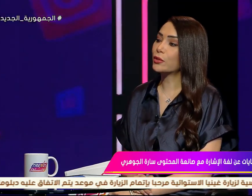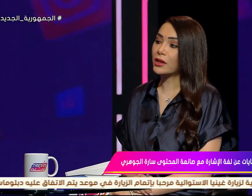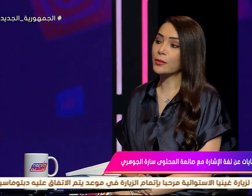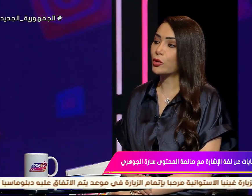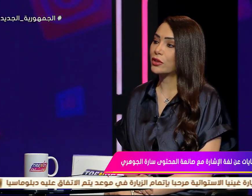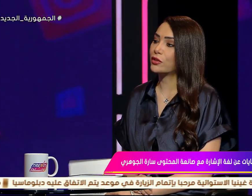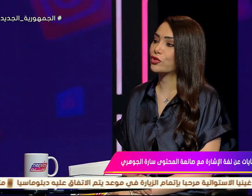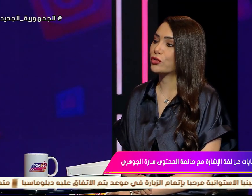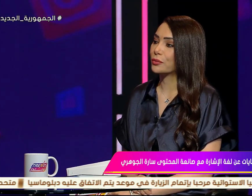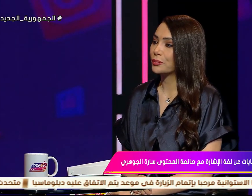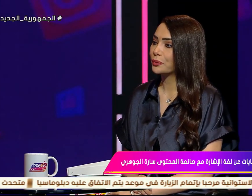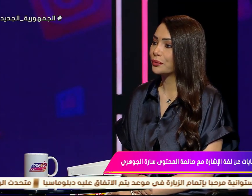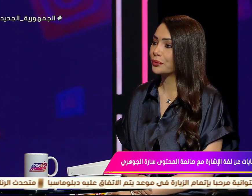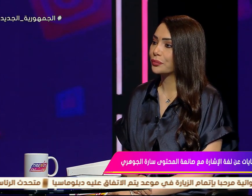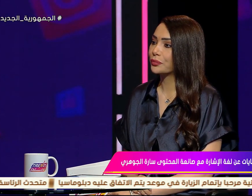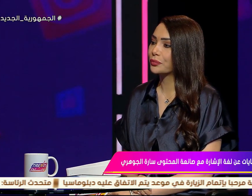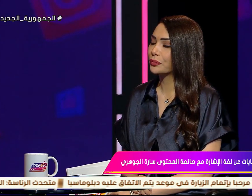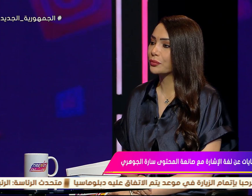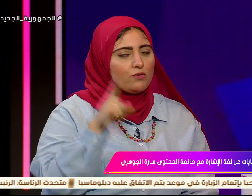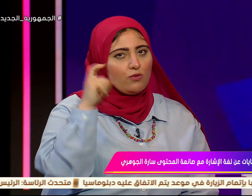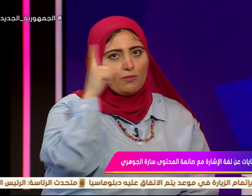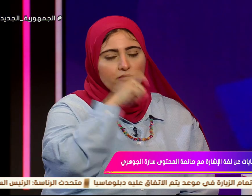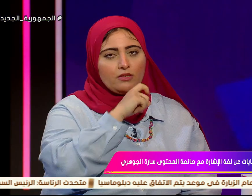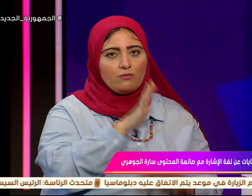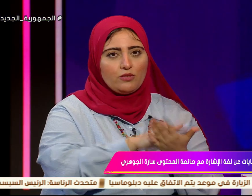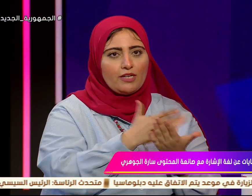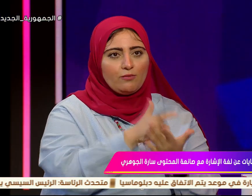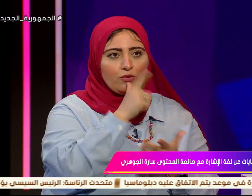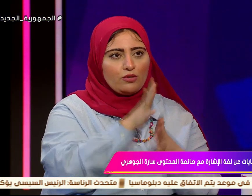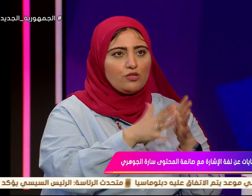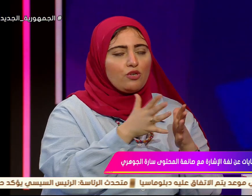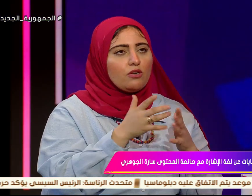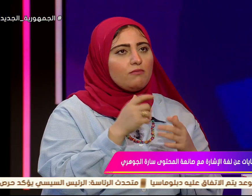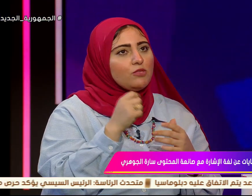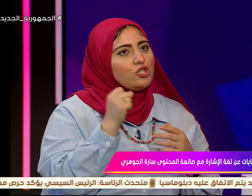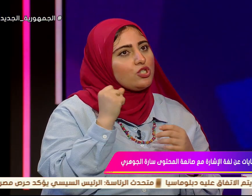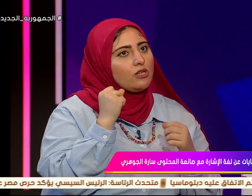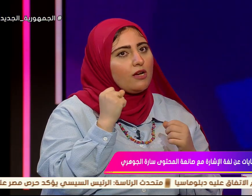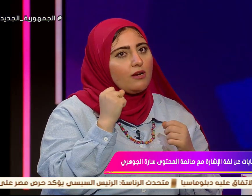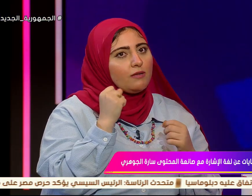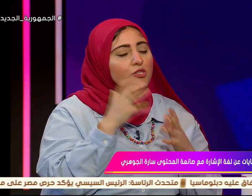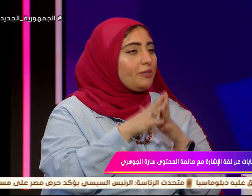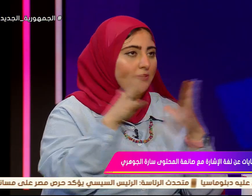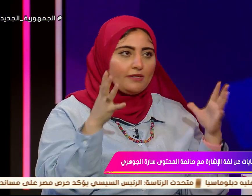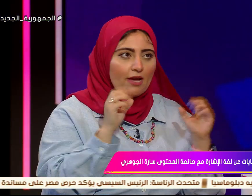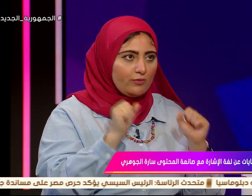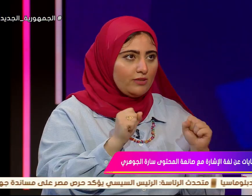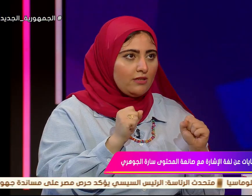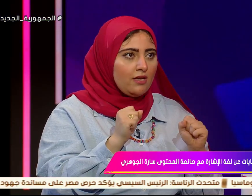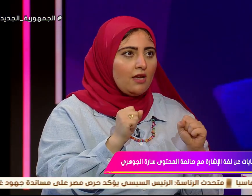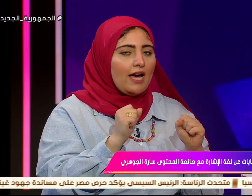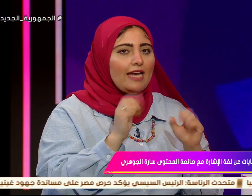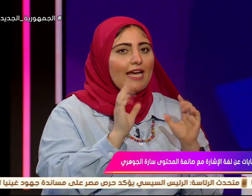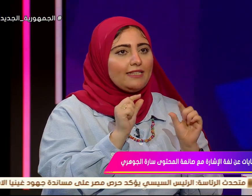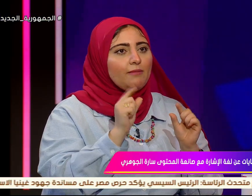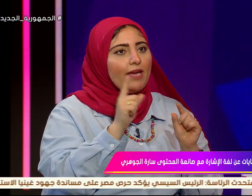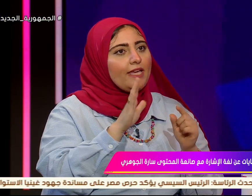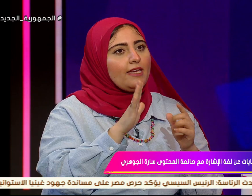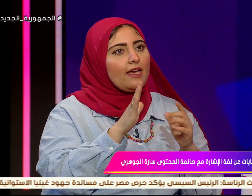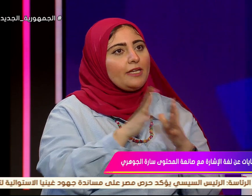مترجم لغه الاشاره هو صعوبات المترجم لغه الاشاره مش مش كبيره قوي على قد ما هي